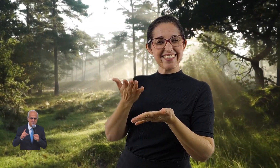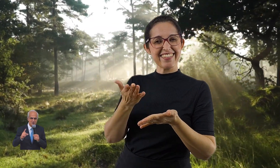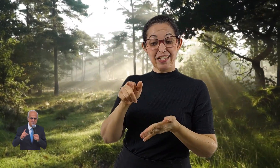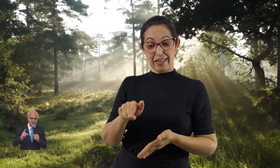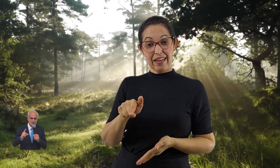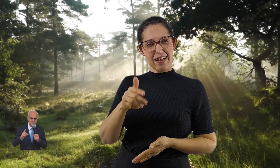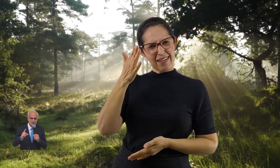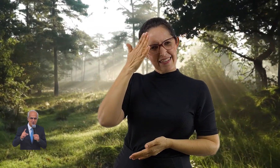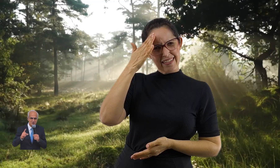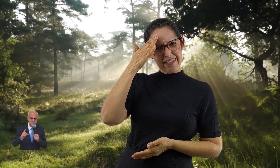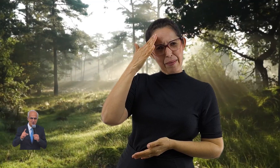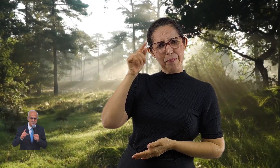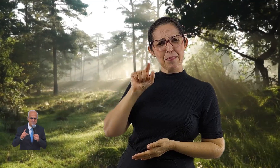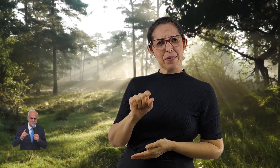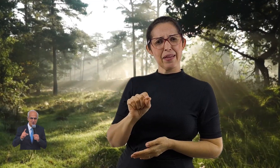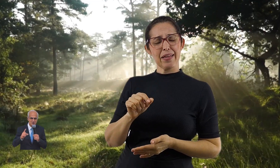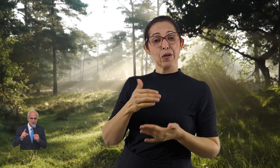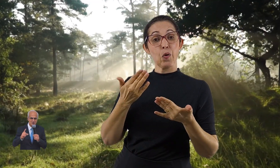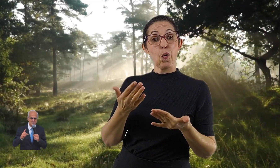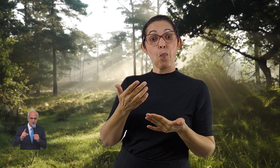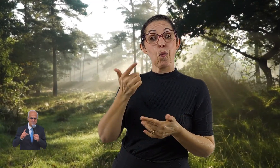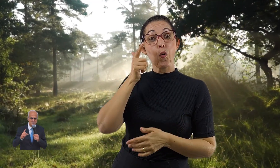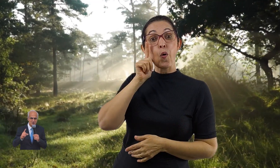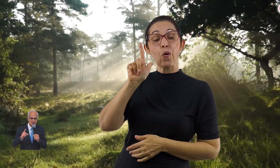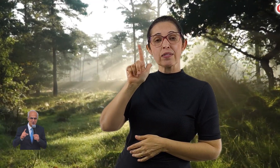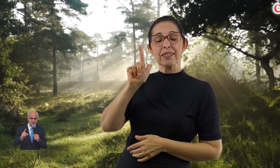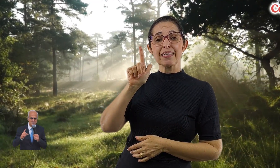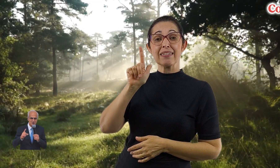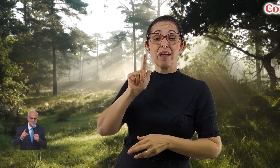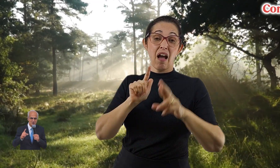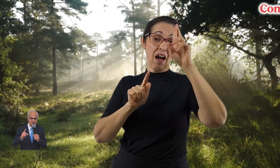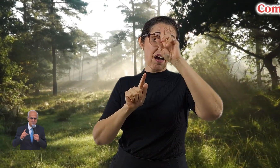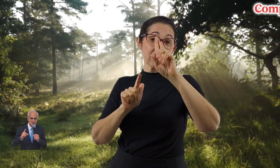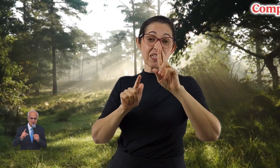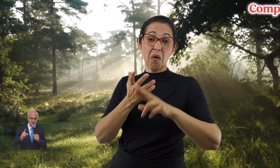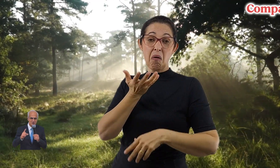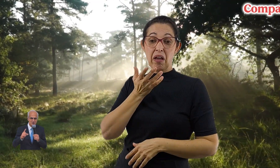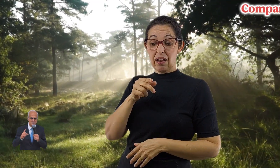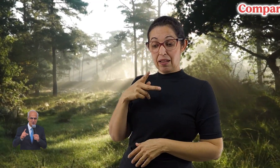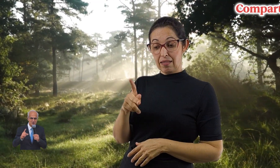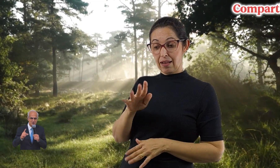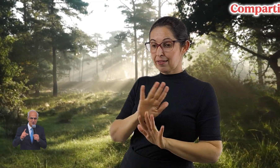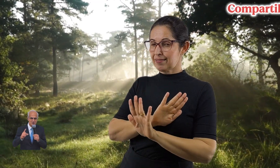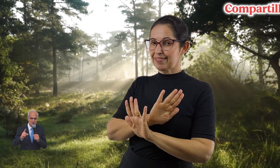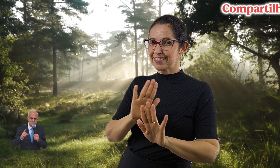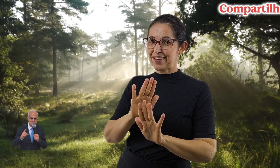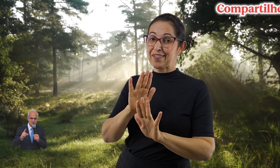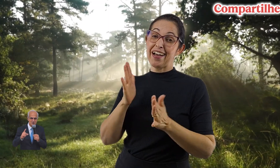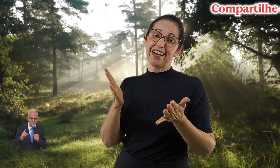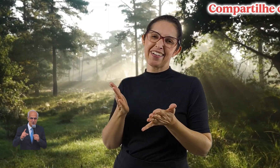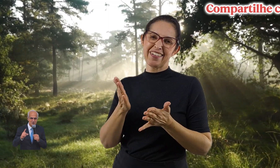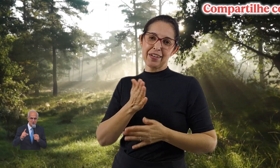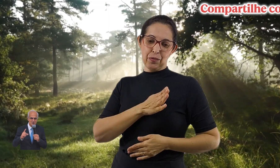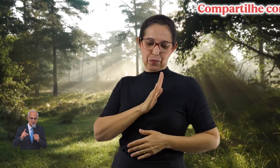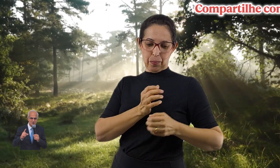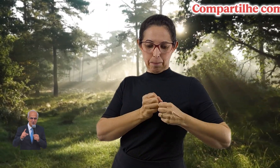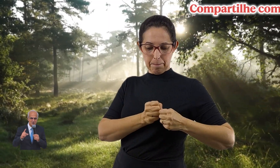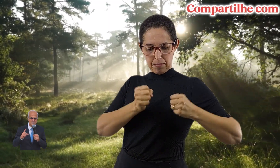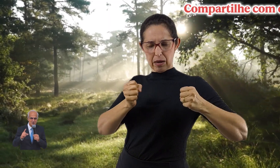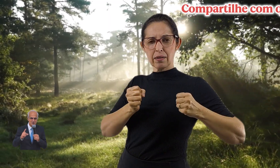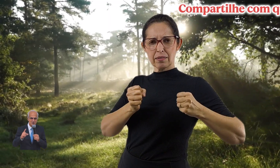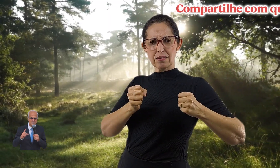ele sabe que ele não encontraria isso na razão dele, no querer dele. Então ele abre o coração dele para Deus, e